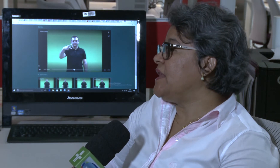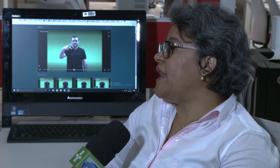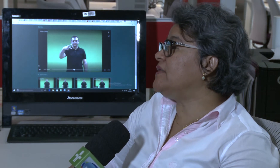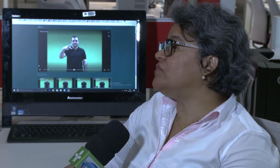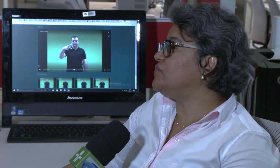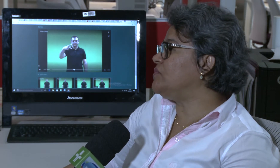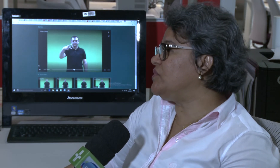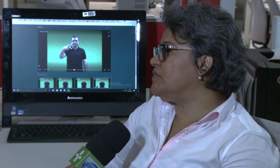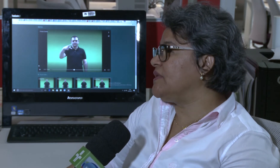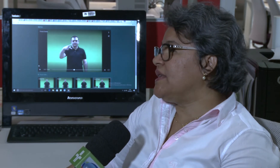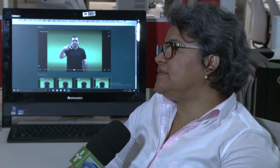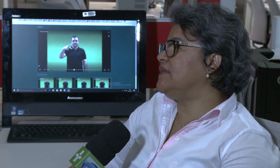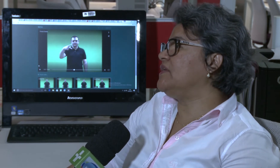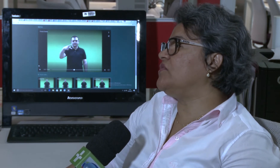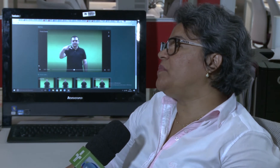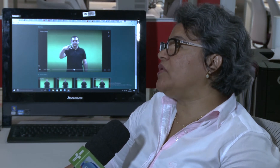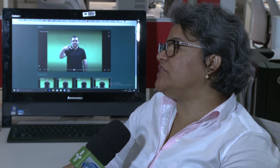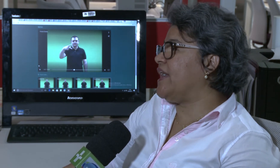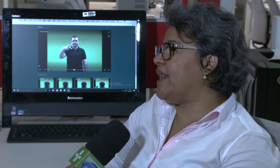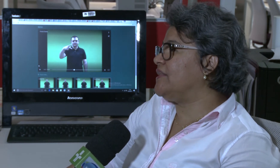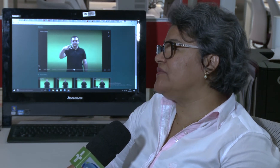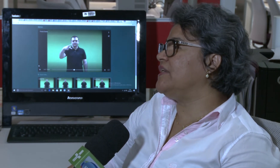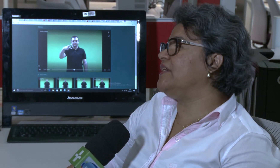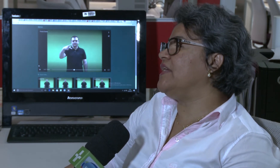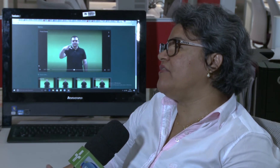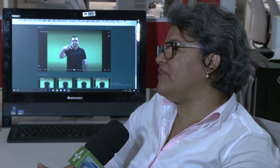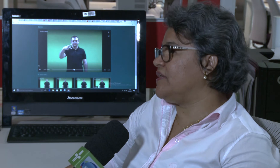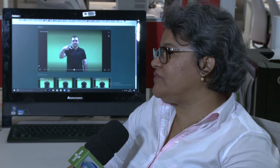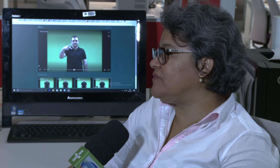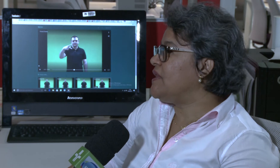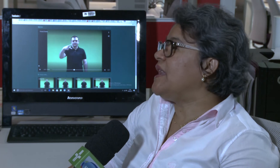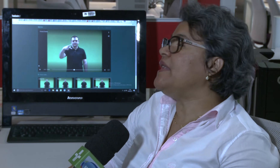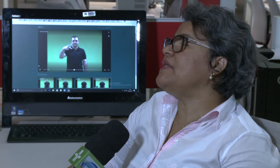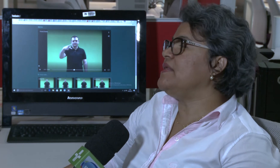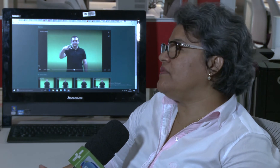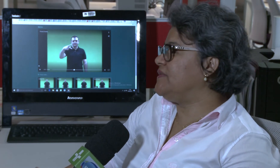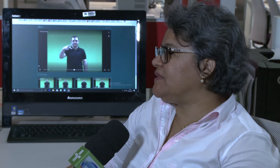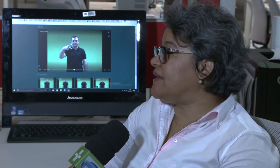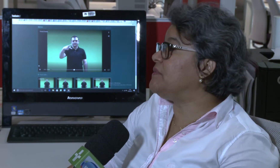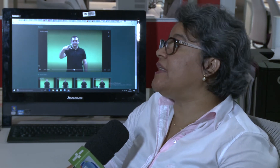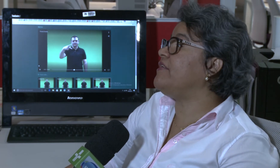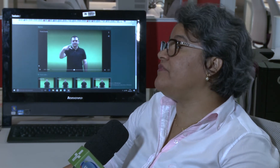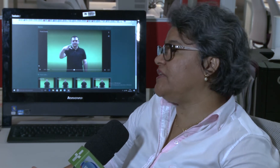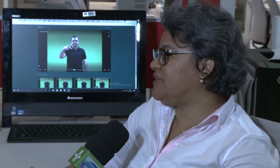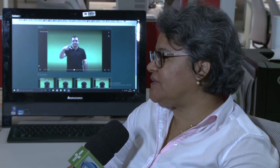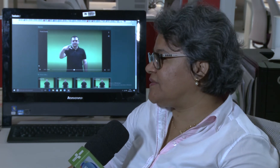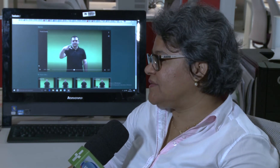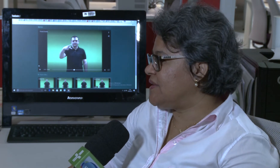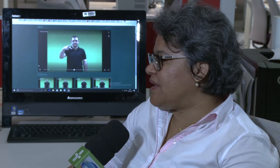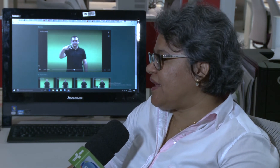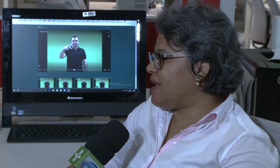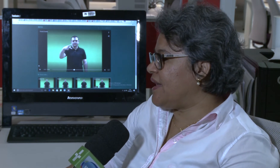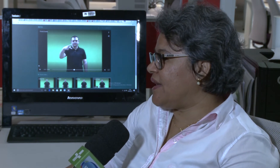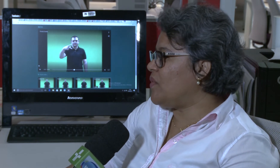resumos sendo postado e eventos em língua de sinais em revistas online